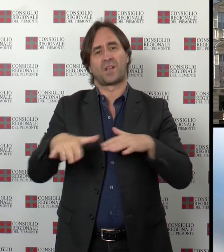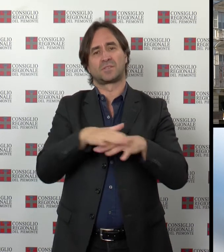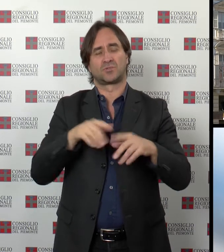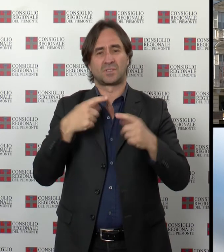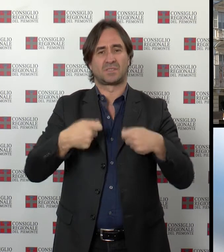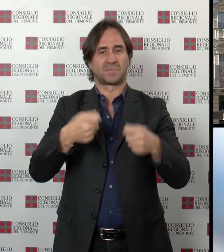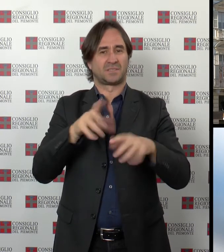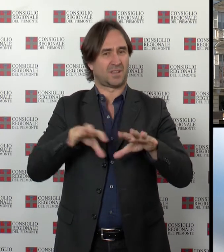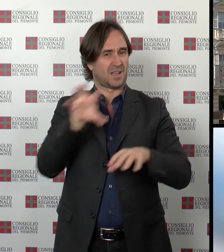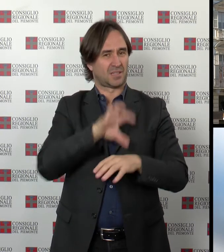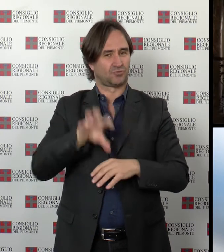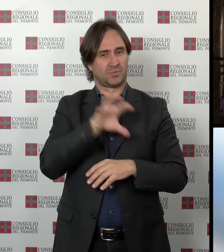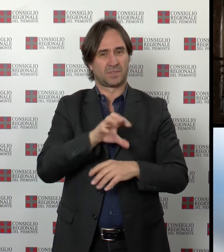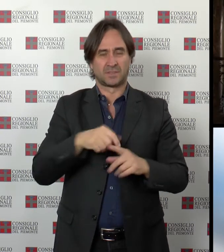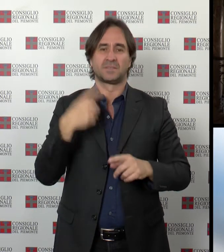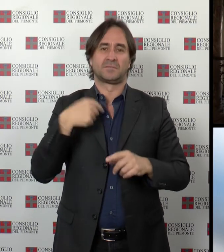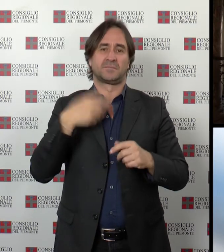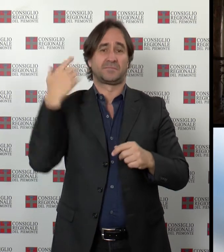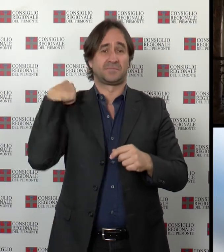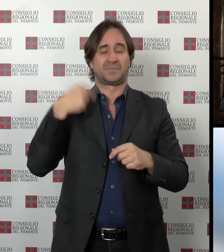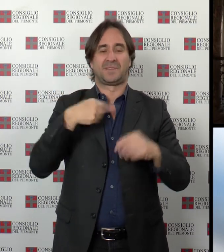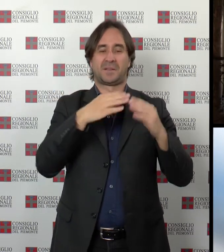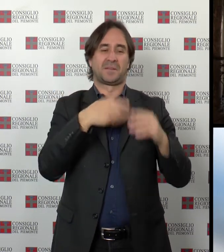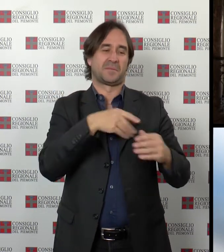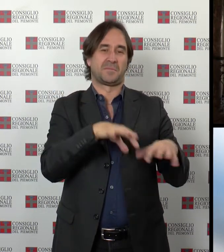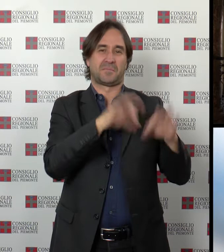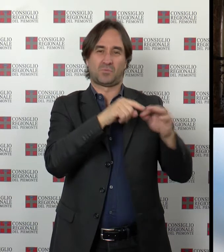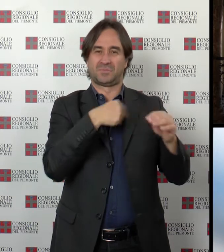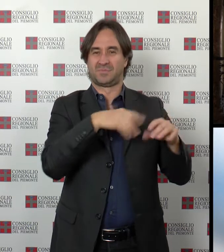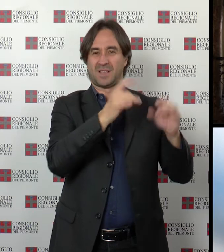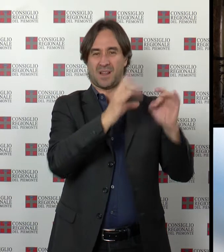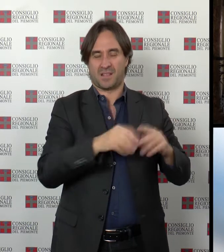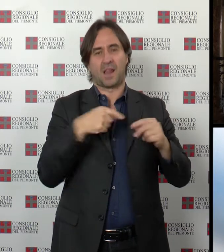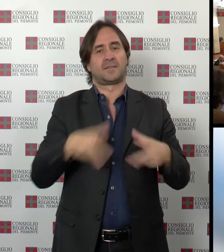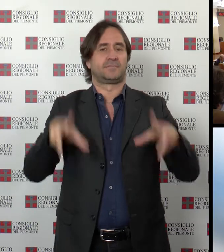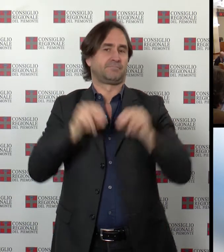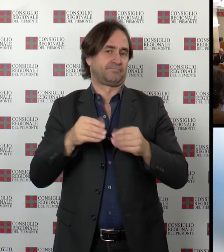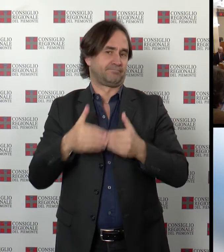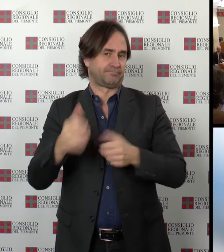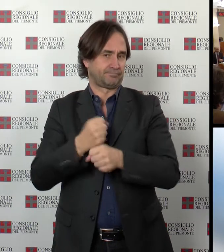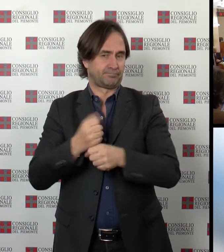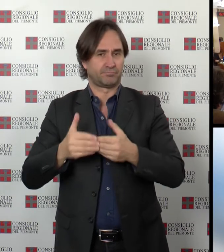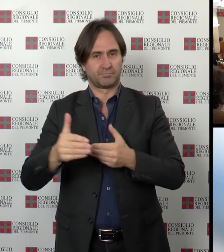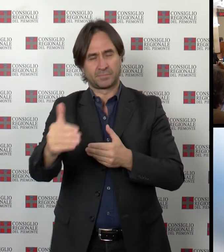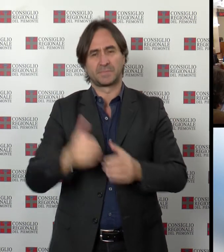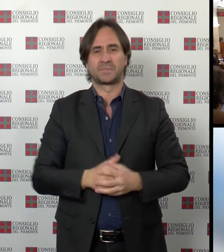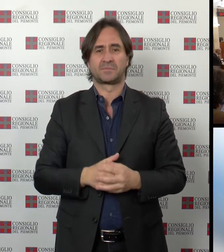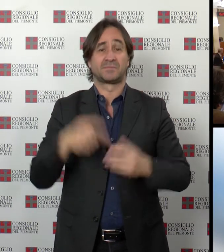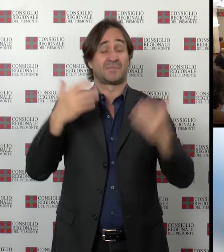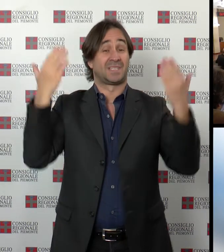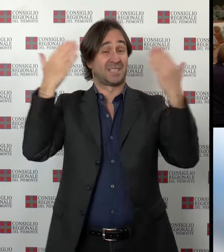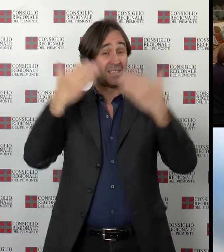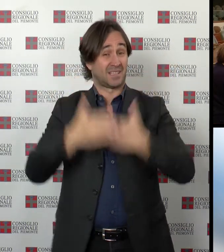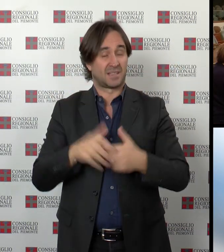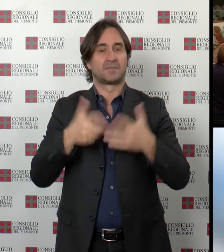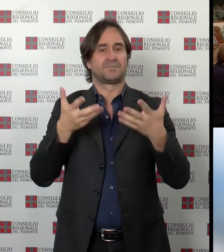regionale, il cui esame era ripreso dopo la pausa natalizia nella seduta del 13 gennaio. In serata l'Assemblea ha infine approvato